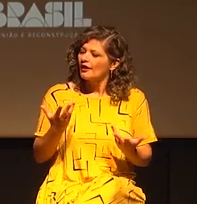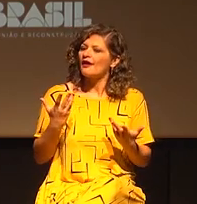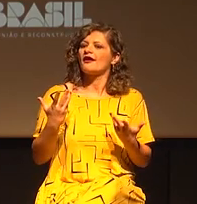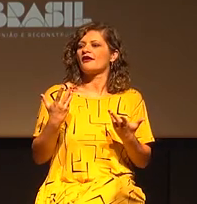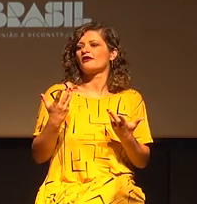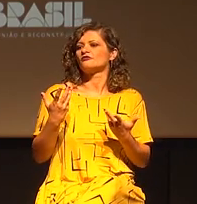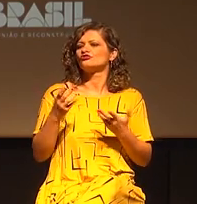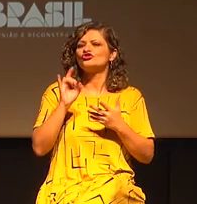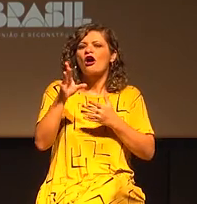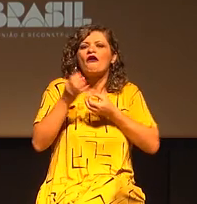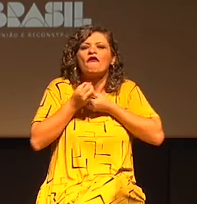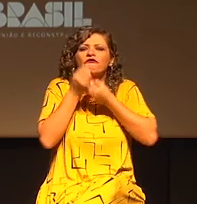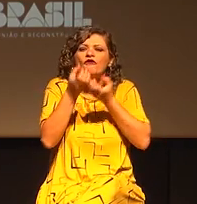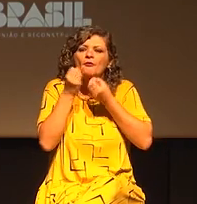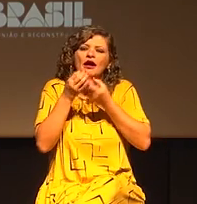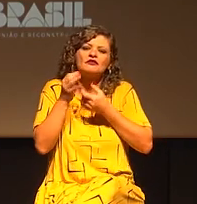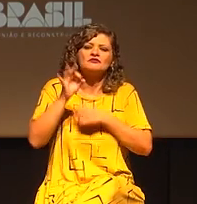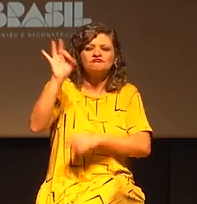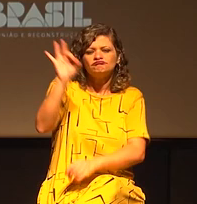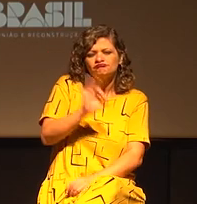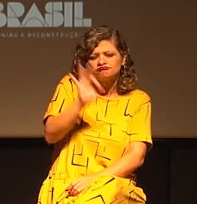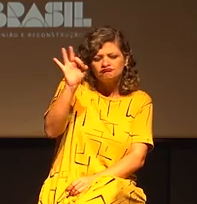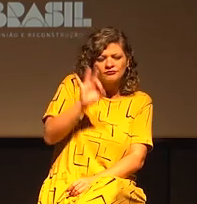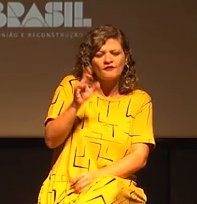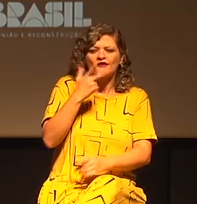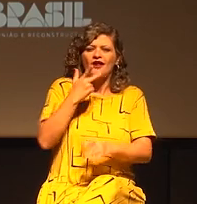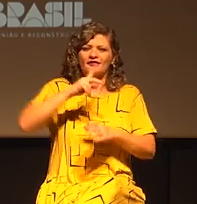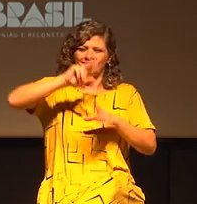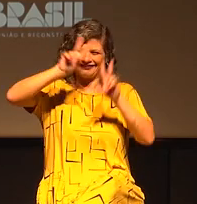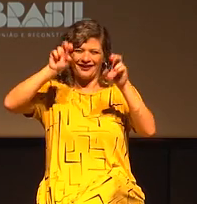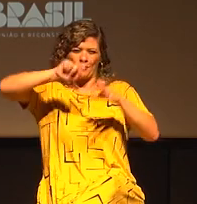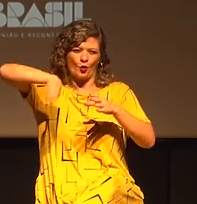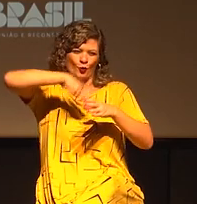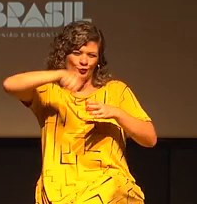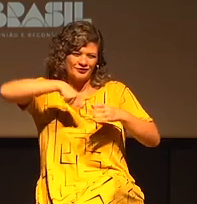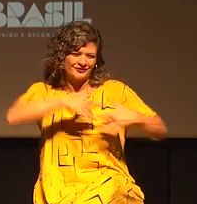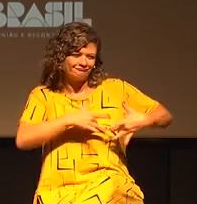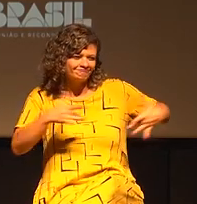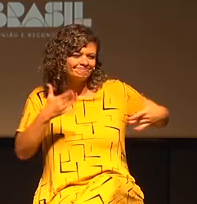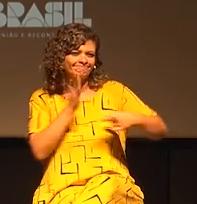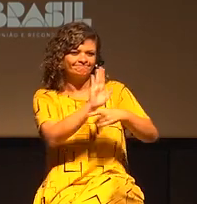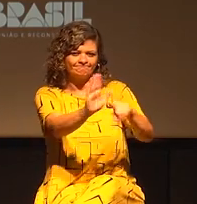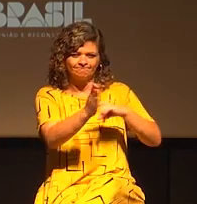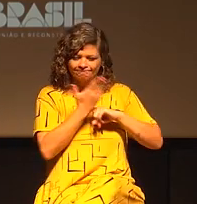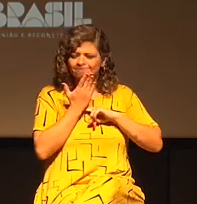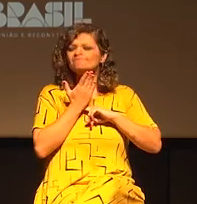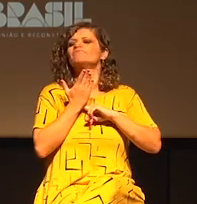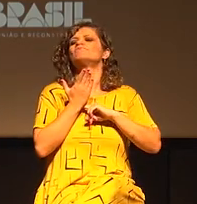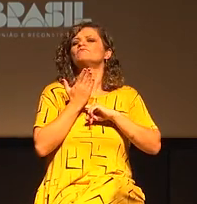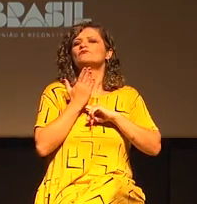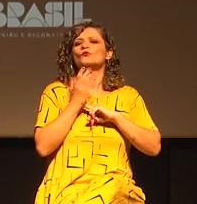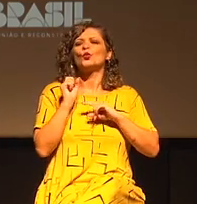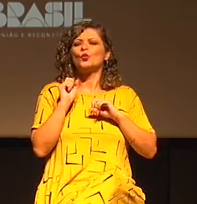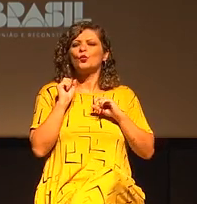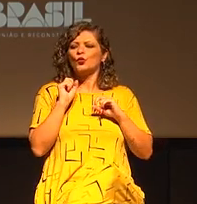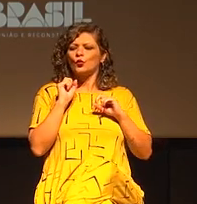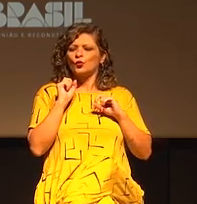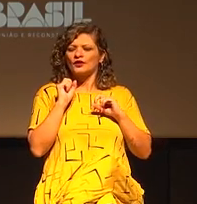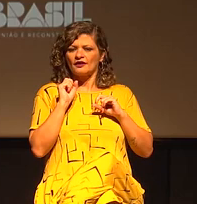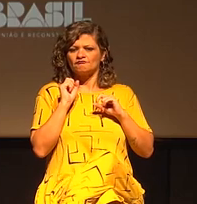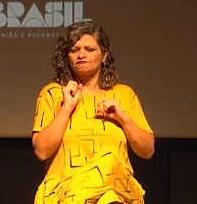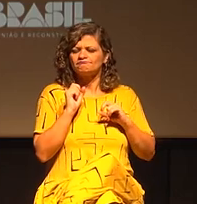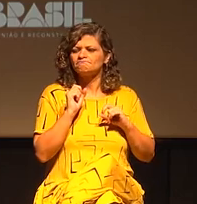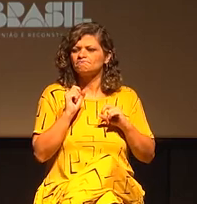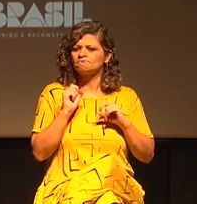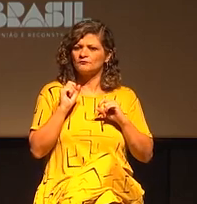um pouco de uns dados porque a gente vi falar de cozinha solidária em Serra eu né sugiro como a Carol falou de falar de ver esses